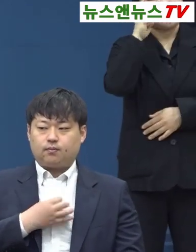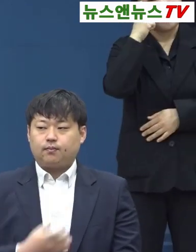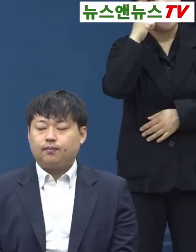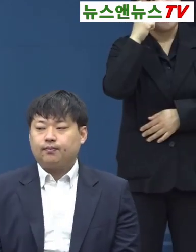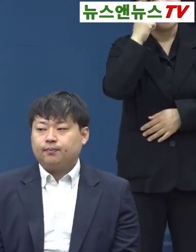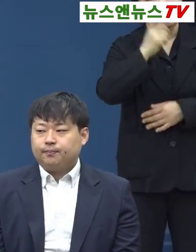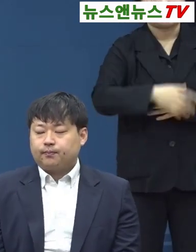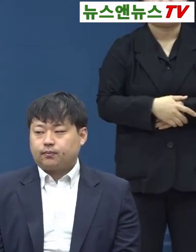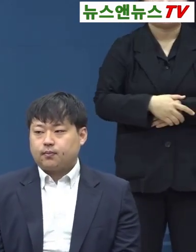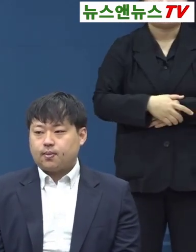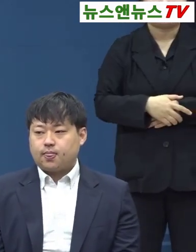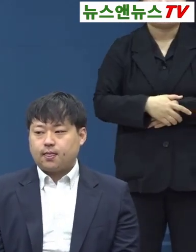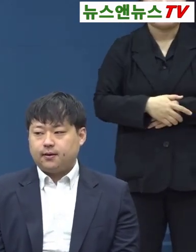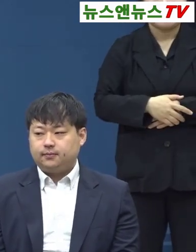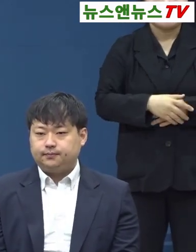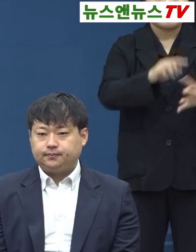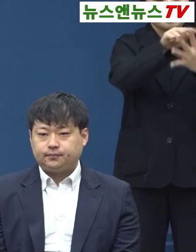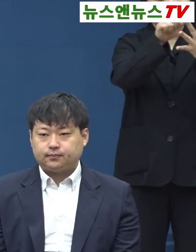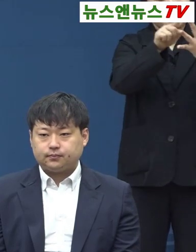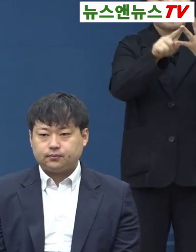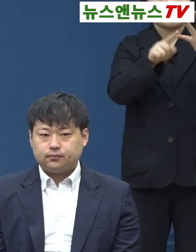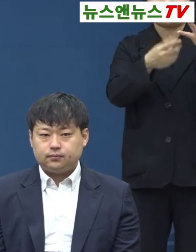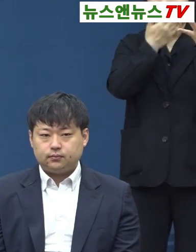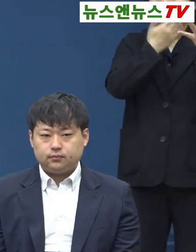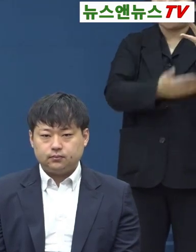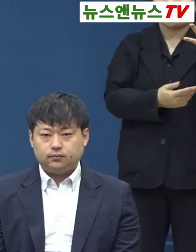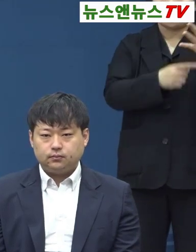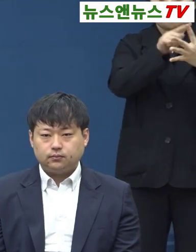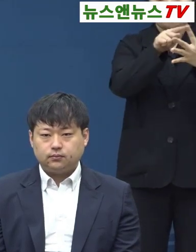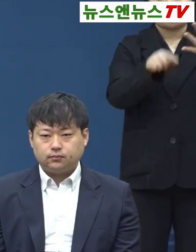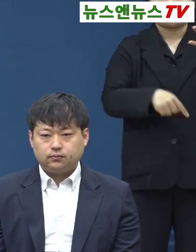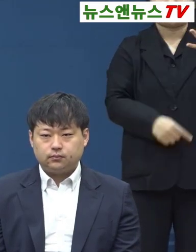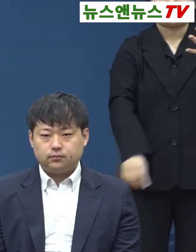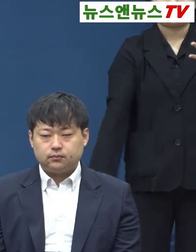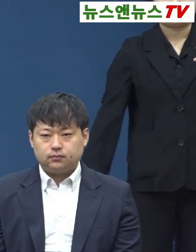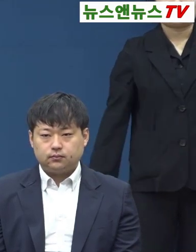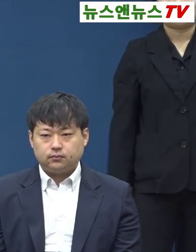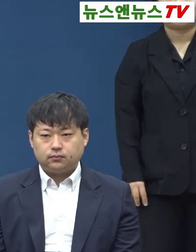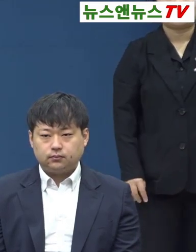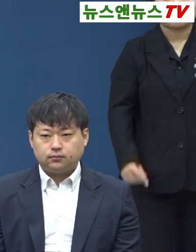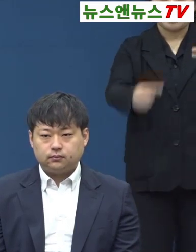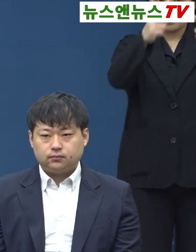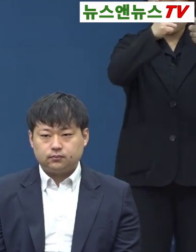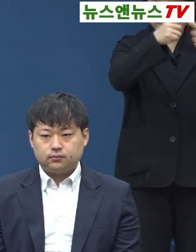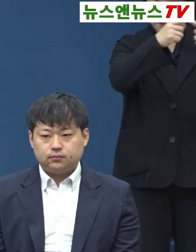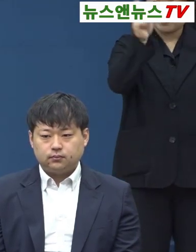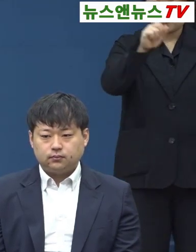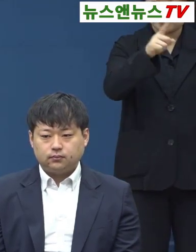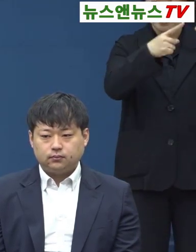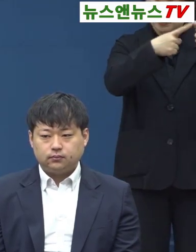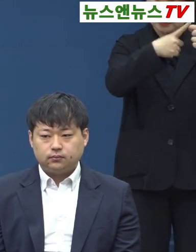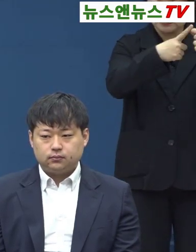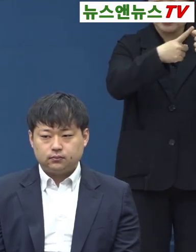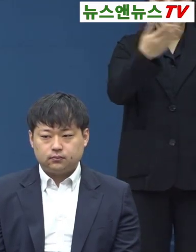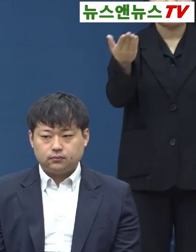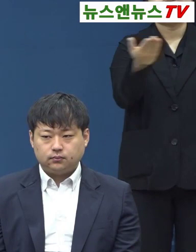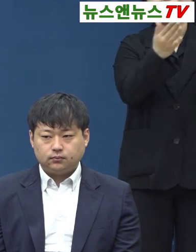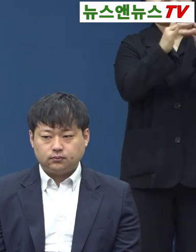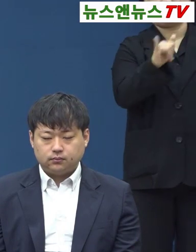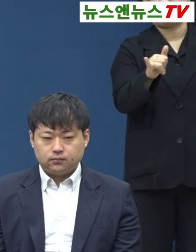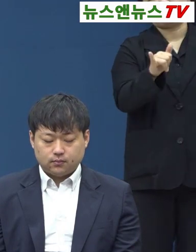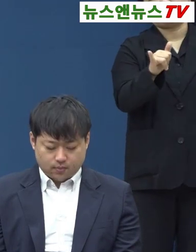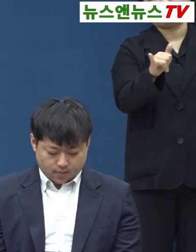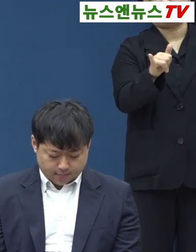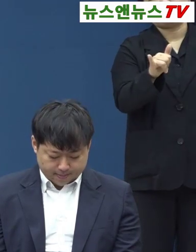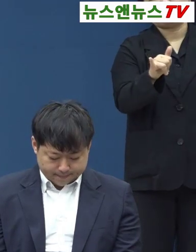그래서 테크노폴은 네 개의 요소가 가장 중요해요. 구성 요소가 테크노폴. 첫 번째 기술 인력이 있어야